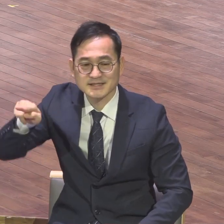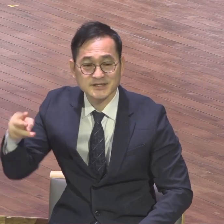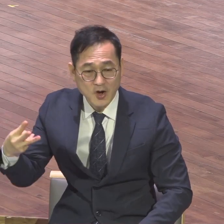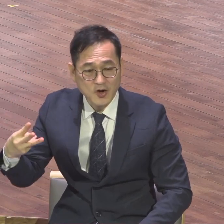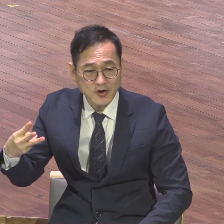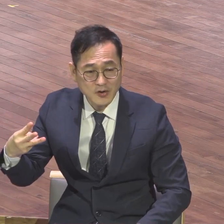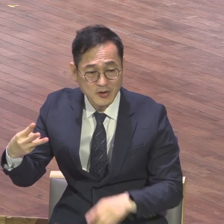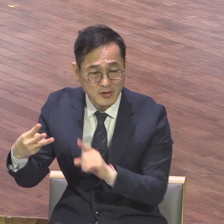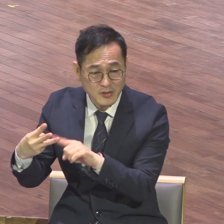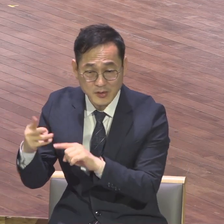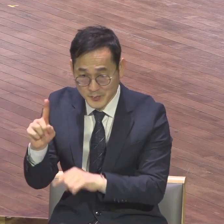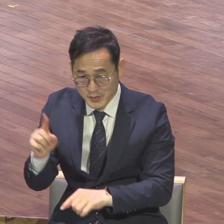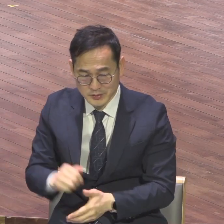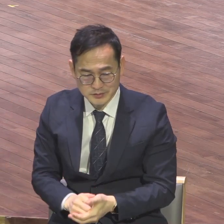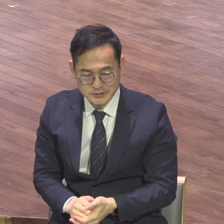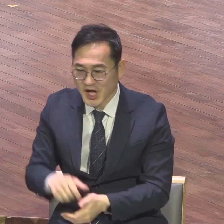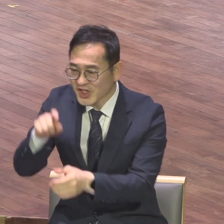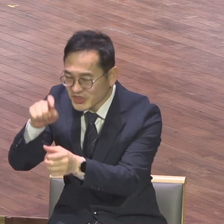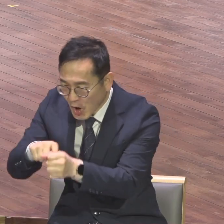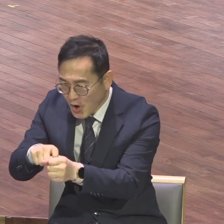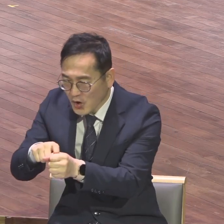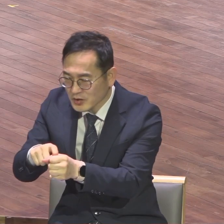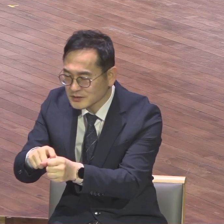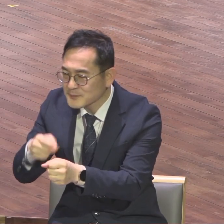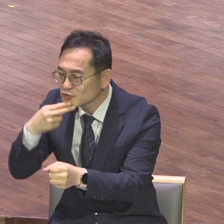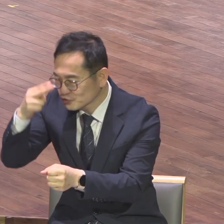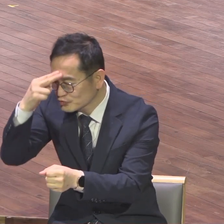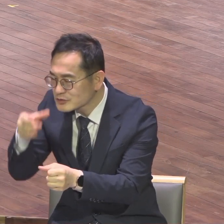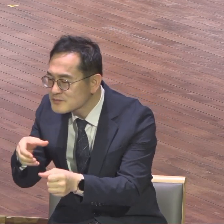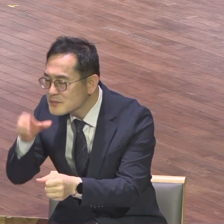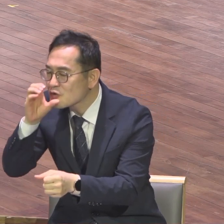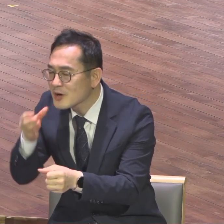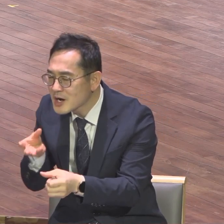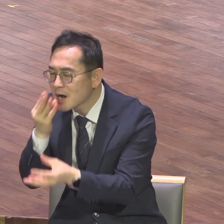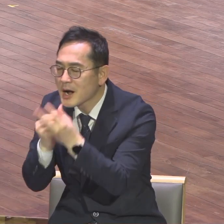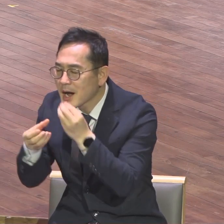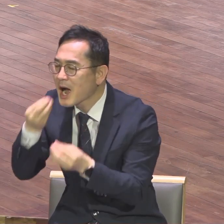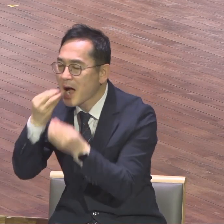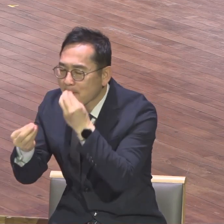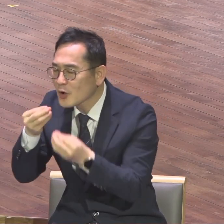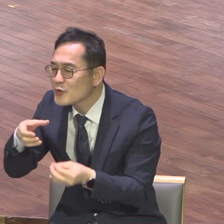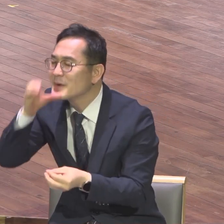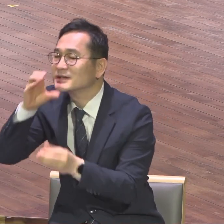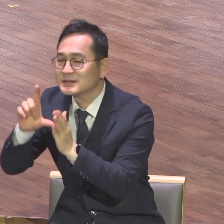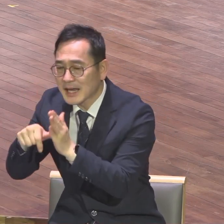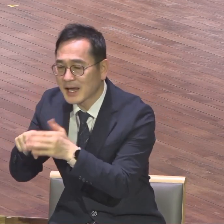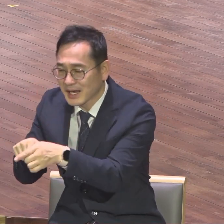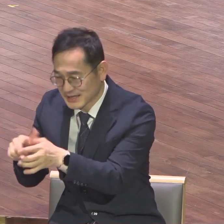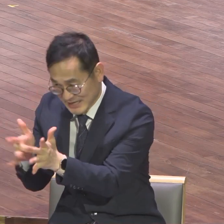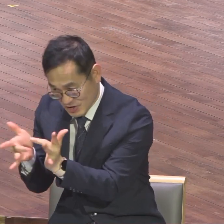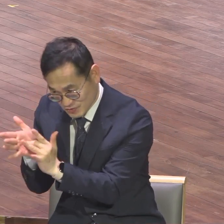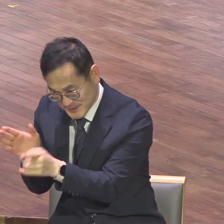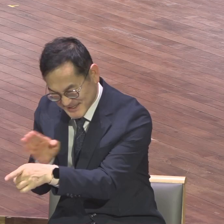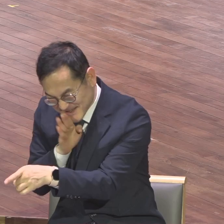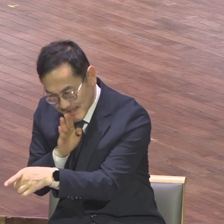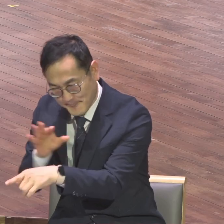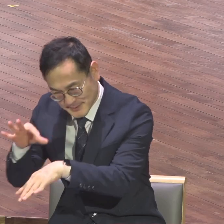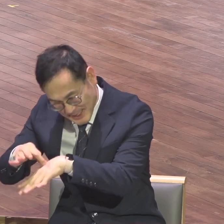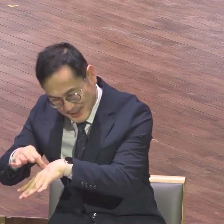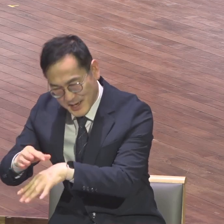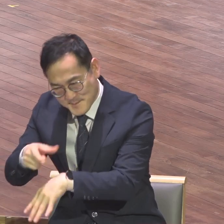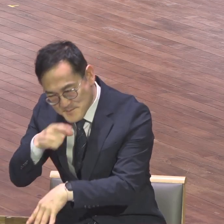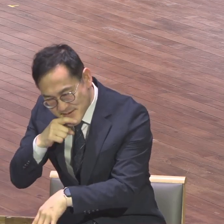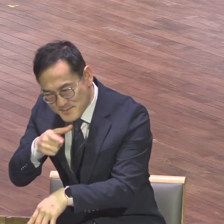그래서 떡과 포도주를 먹고 마실 때 그것이 실제 예수님의 살과